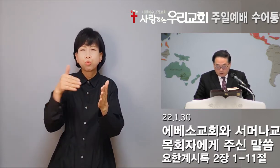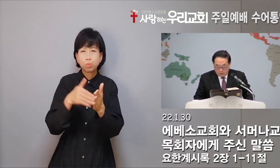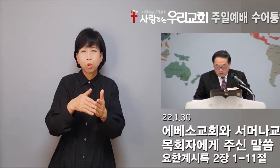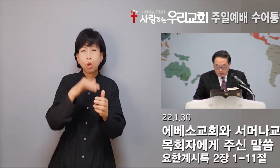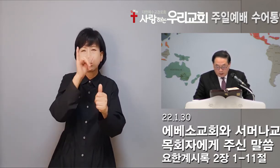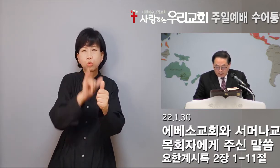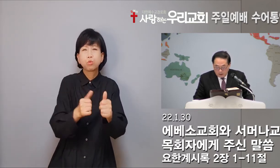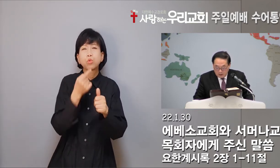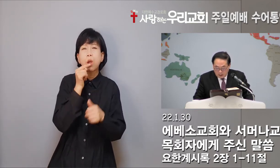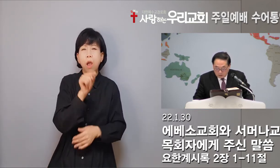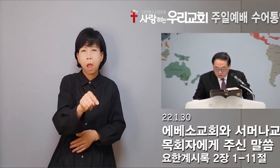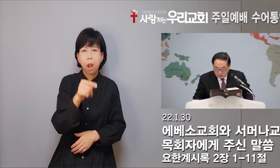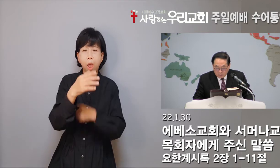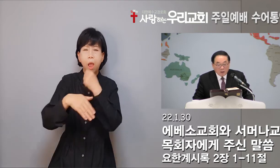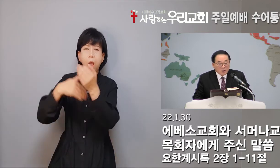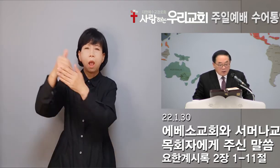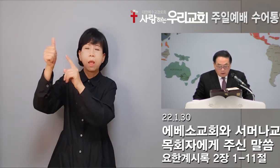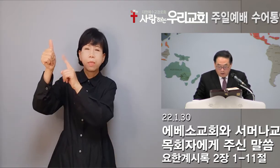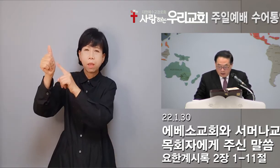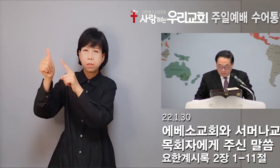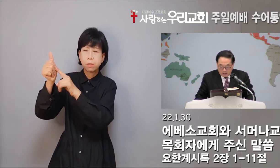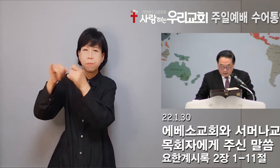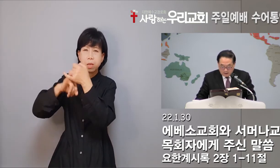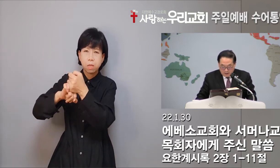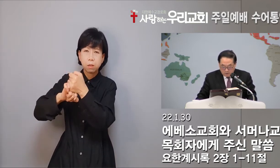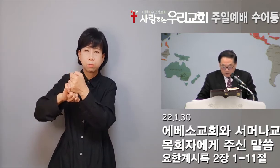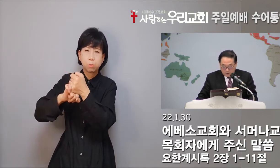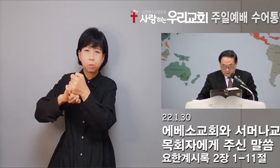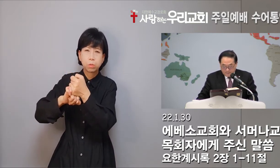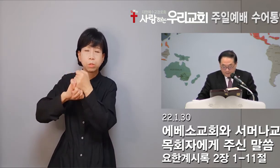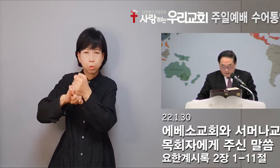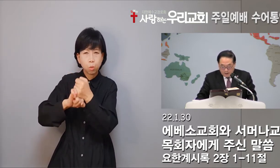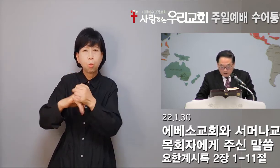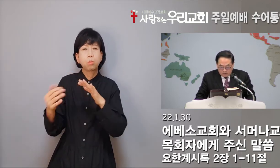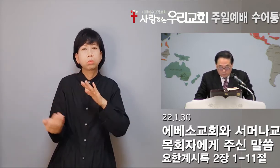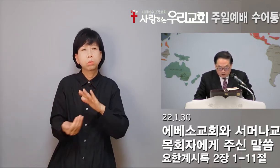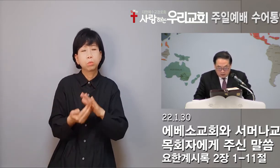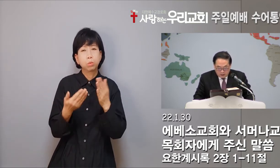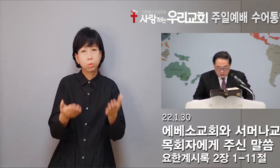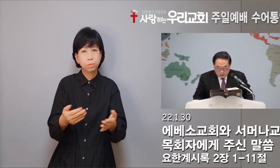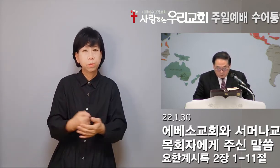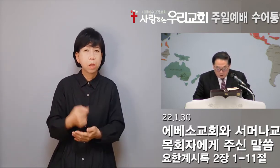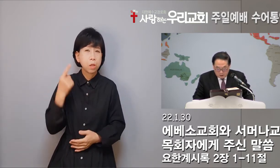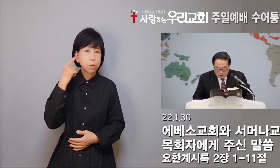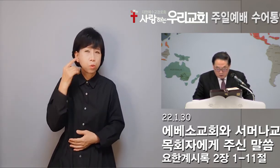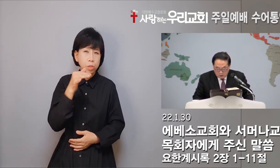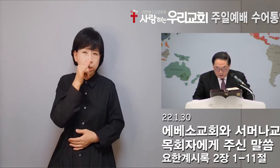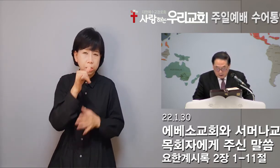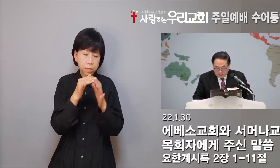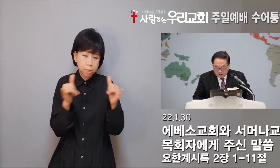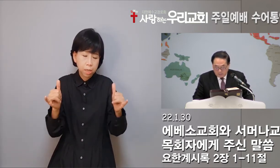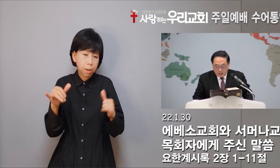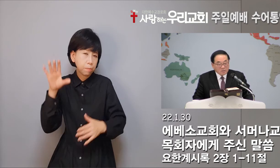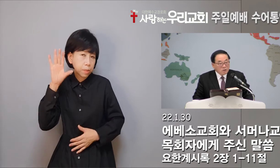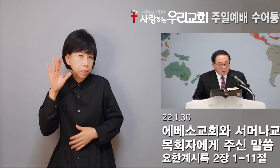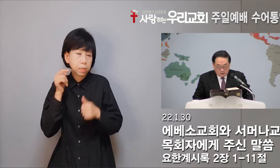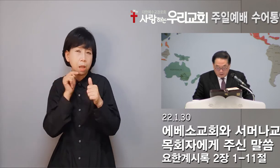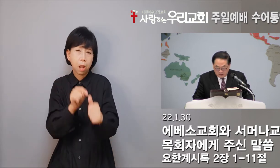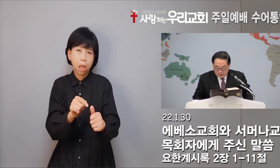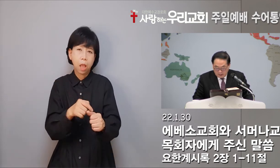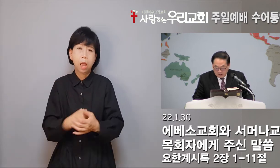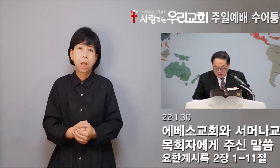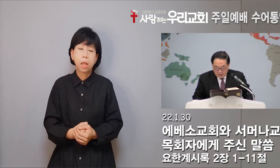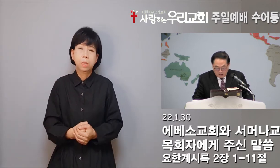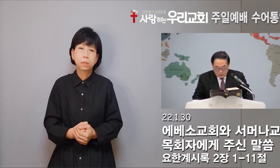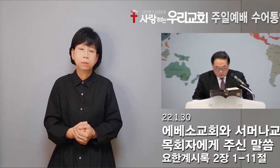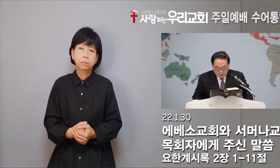주관하고 계시고 하나님의 약속들은 신뢰할 만하기 때문입니다. 귀 있는 자는 성령이 교회들에게 하시는 말씀을